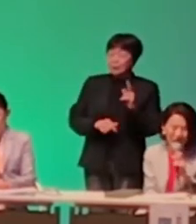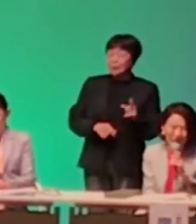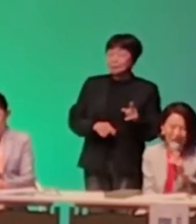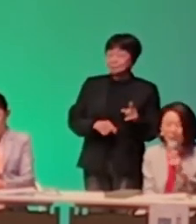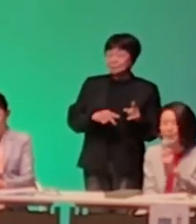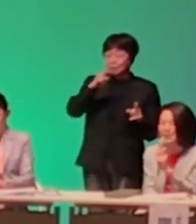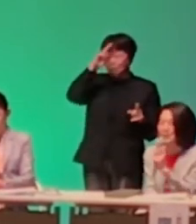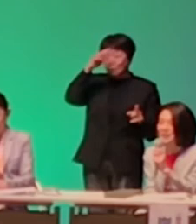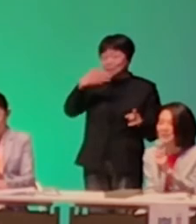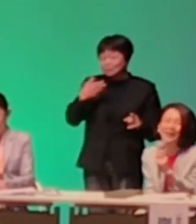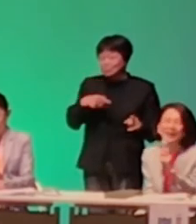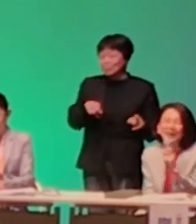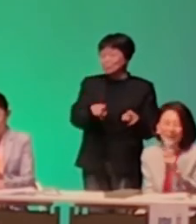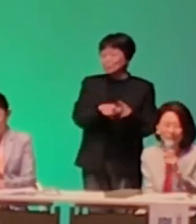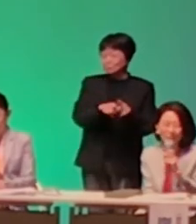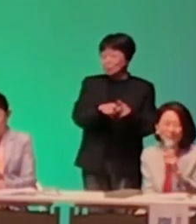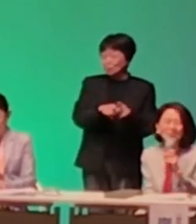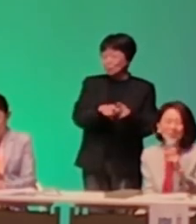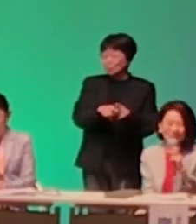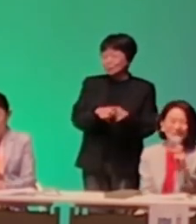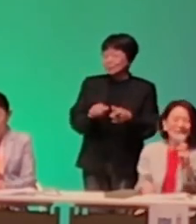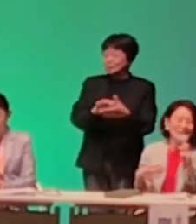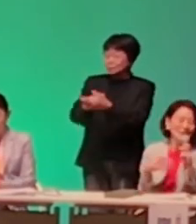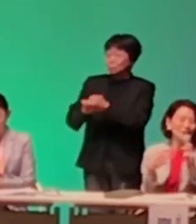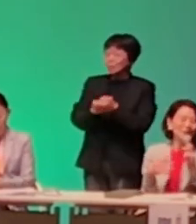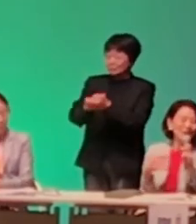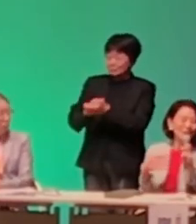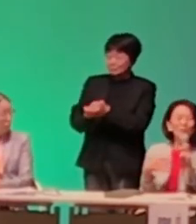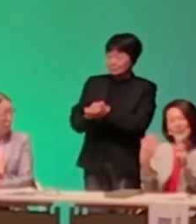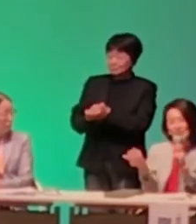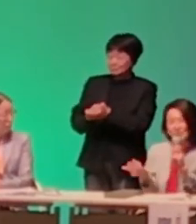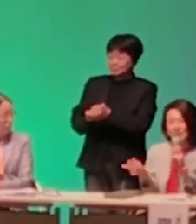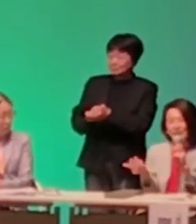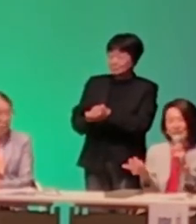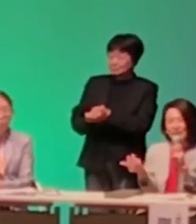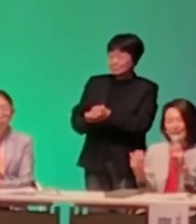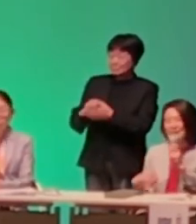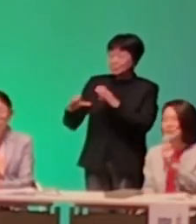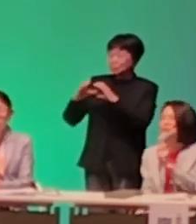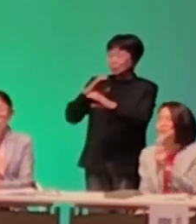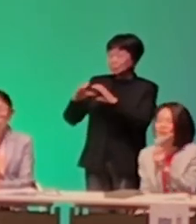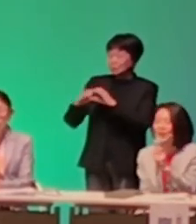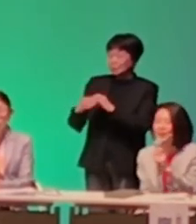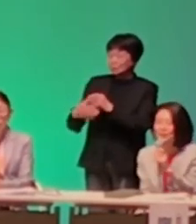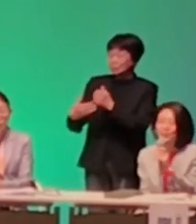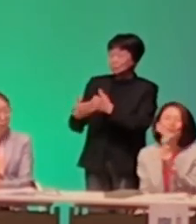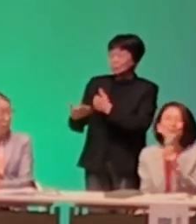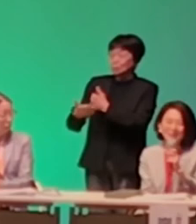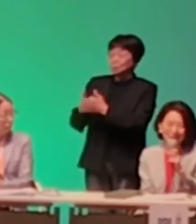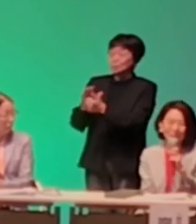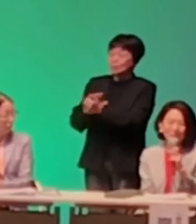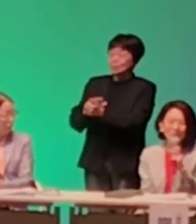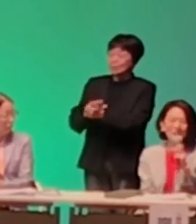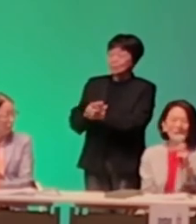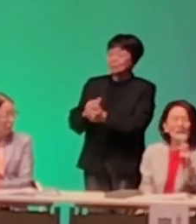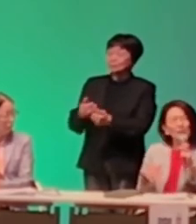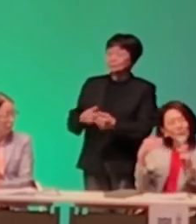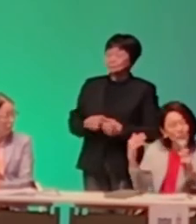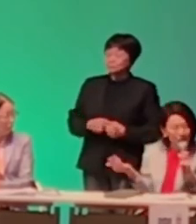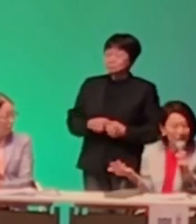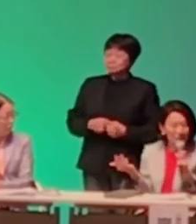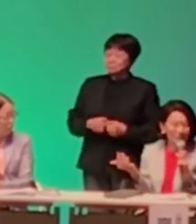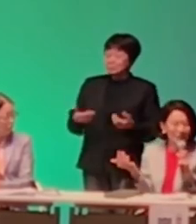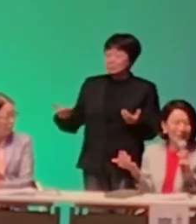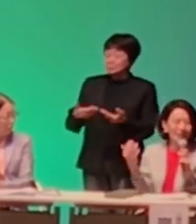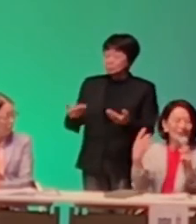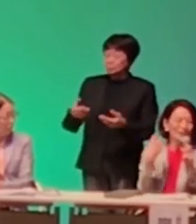とか、夕ご飯一緒に食べてから帰ろうよといったように、積極的にこう誘って話をする機会を作りました。それで仕